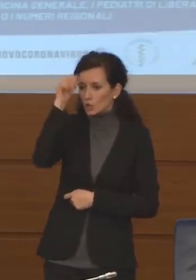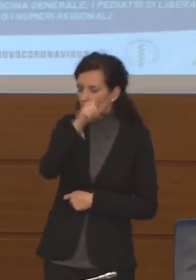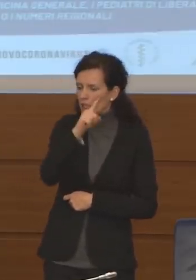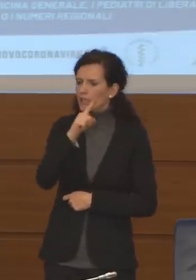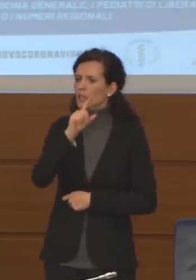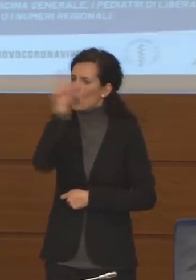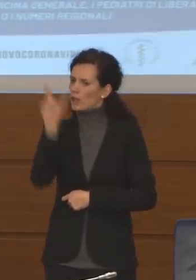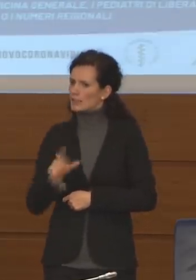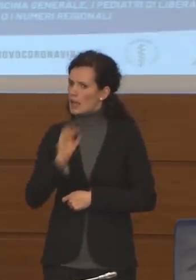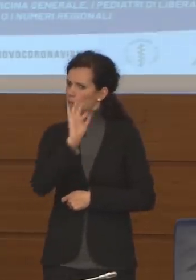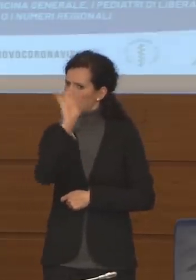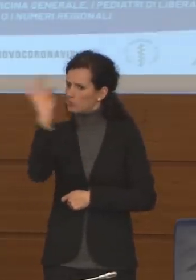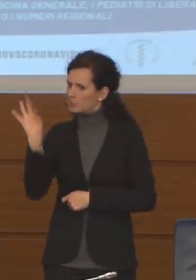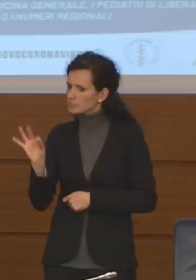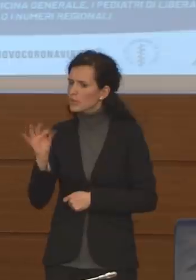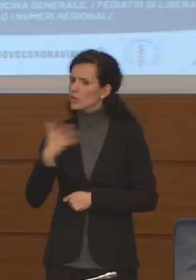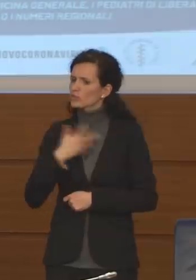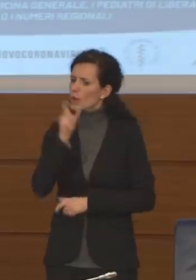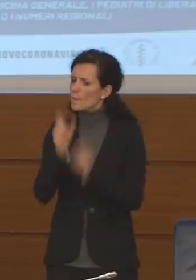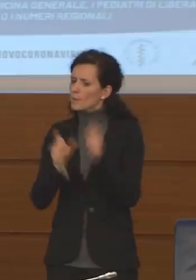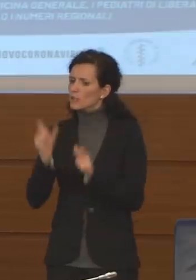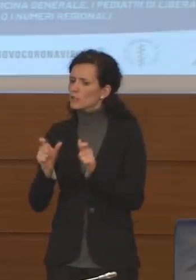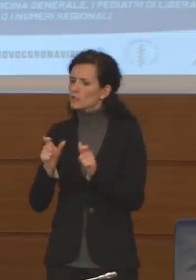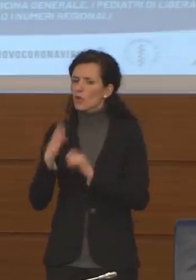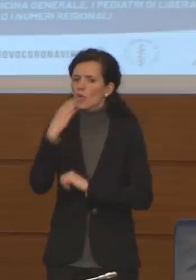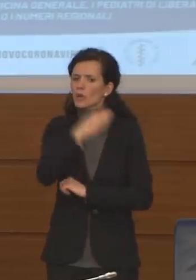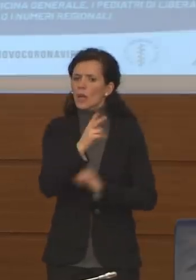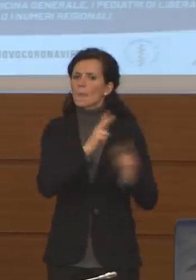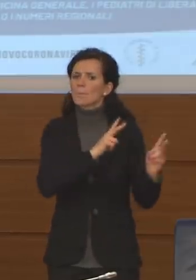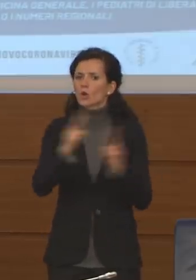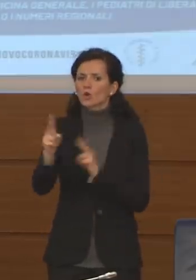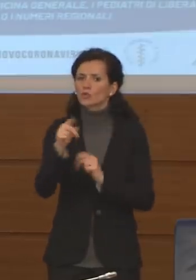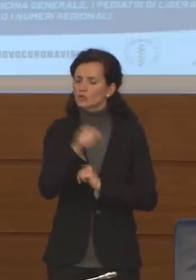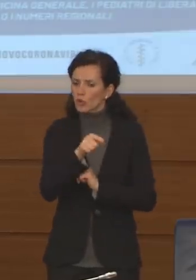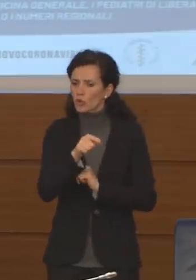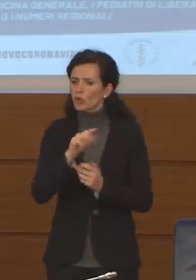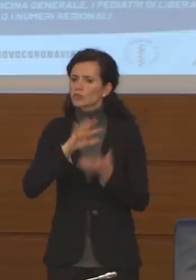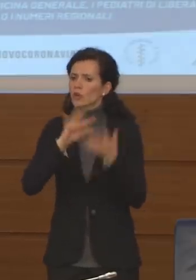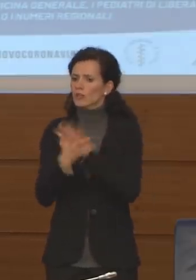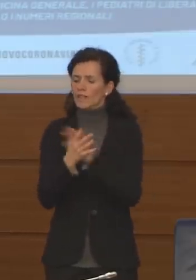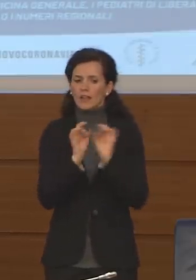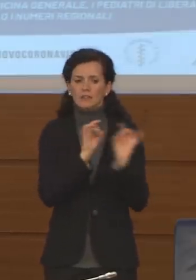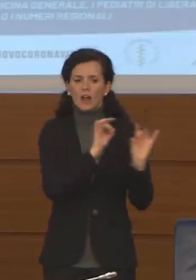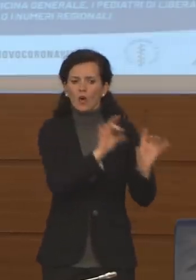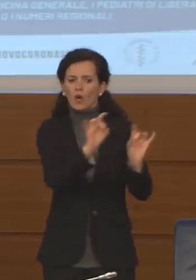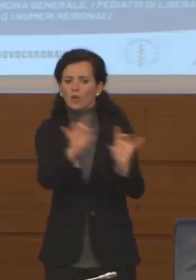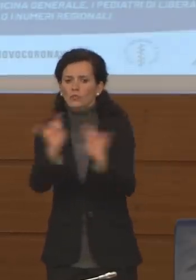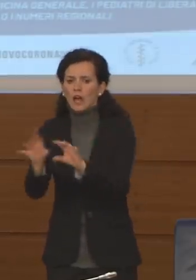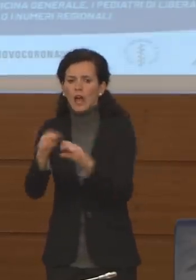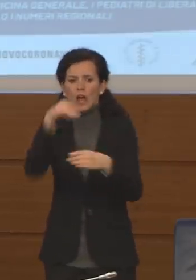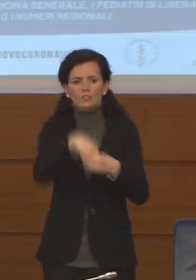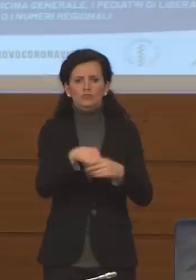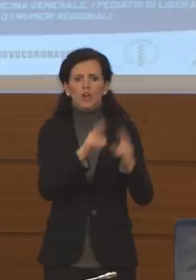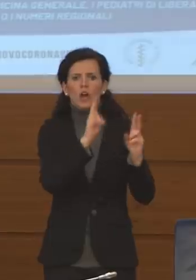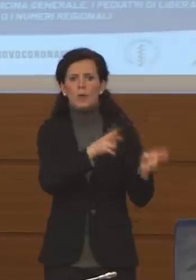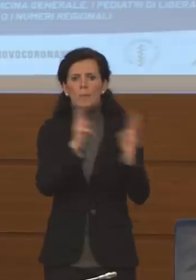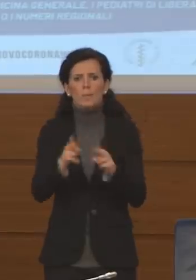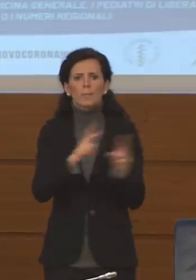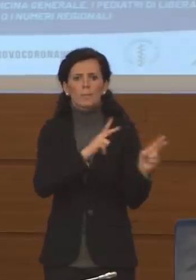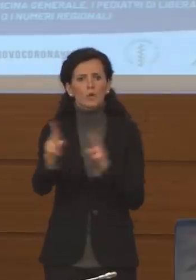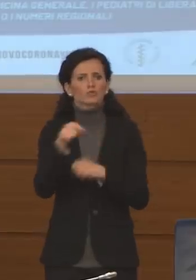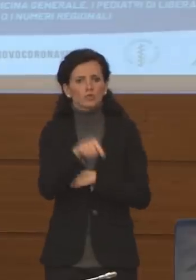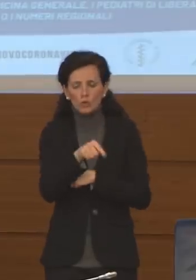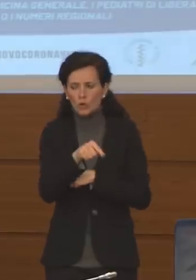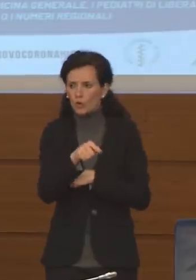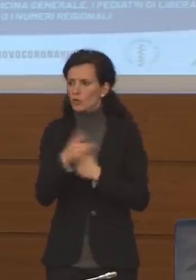in altre parti d'italia persone andare al pronto soccorso e contagiare di fatto il prodotto soccorso al di là dell'appello